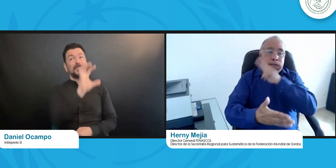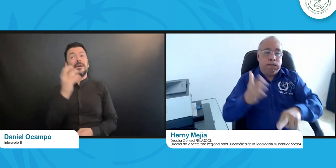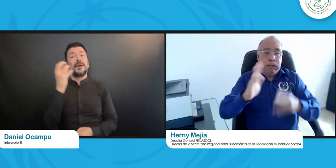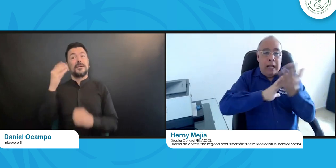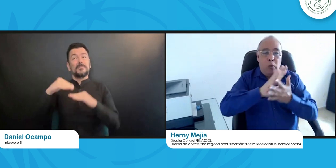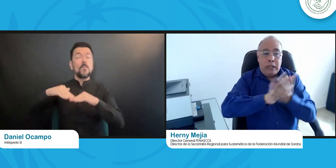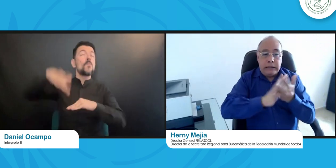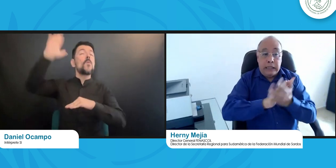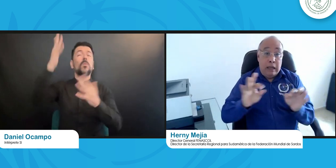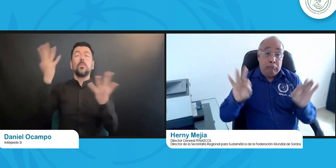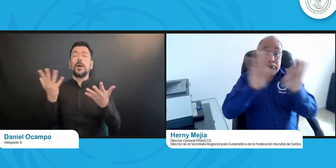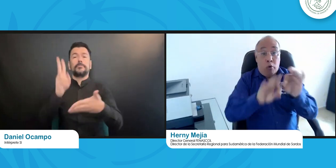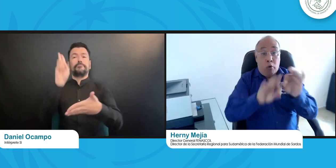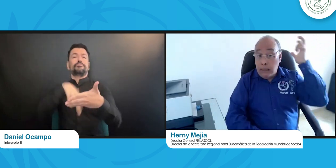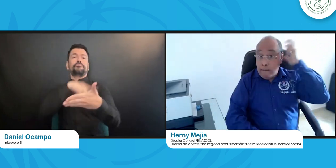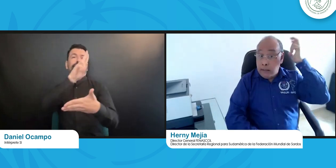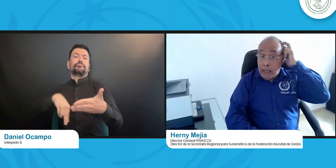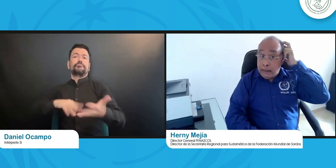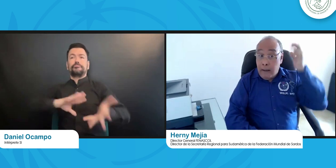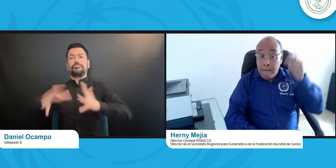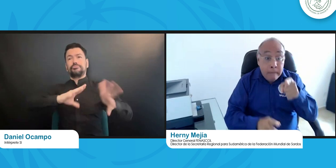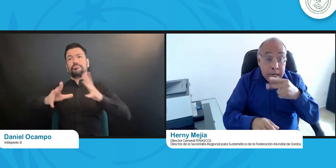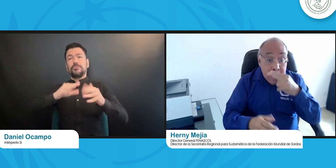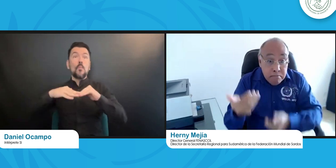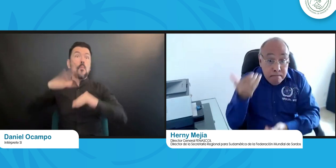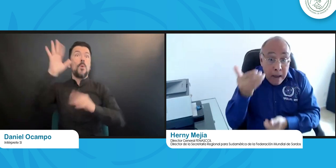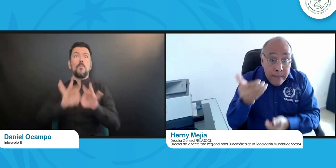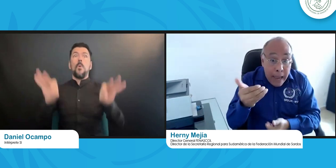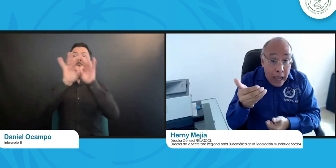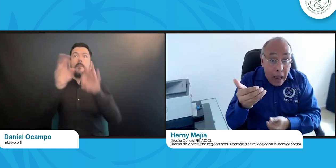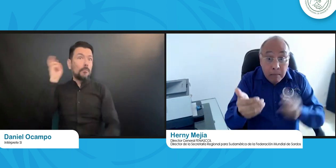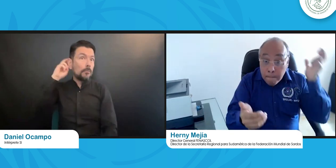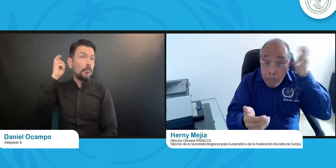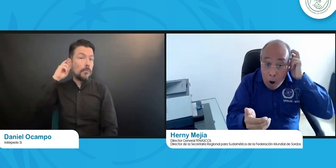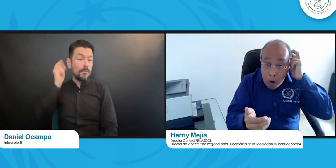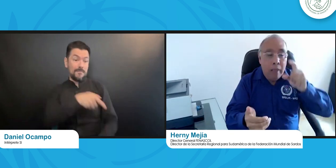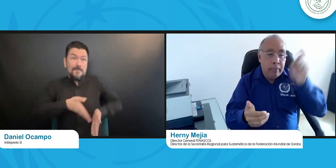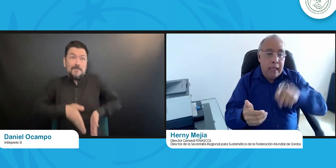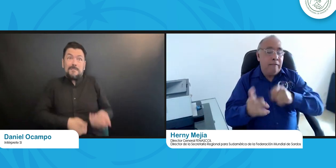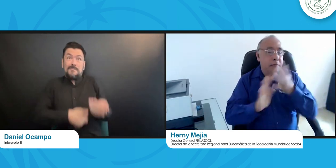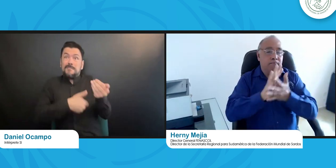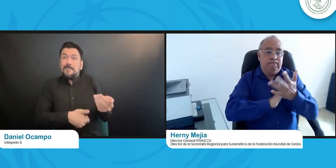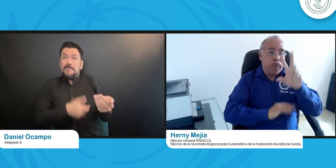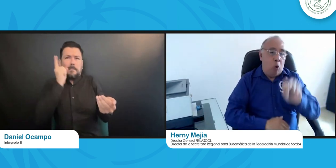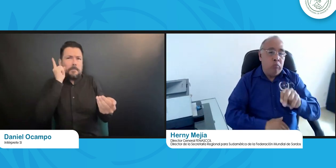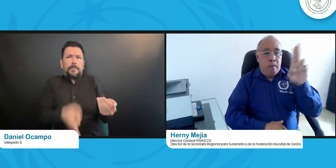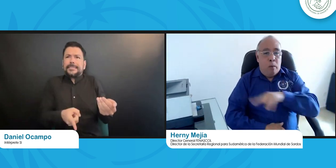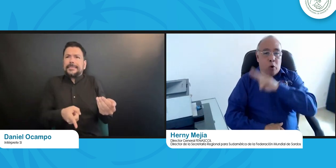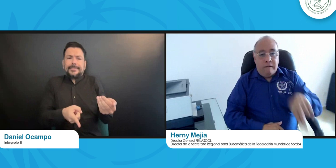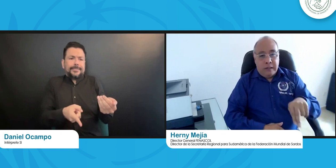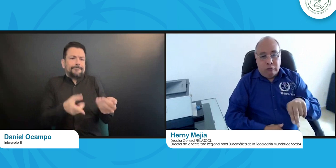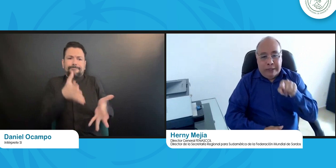países que sobre todo censuran la lengua de señas y le dan una importancia mayor a los implantes, a las